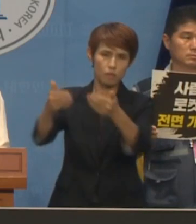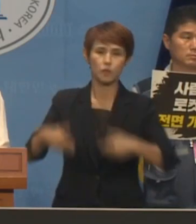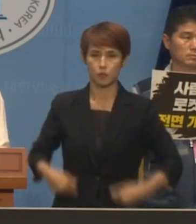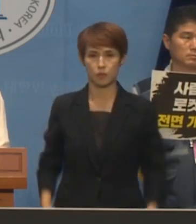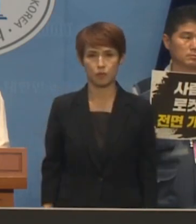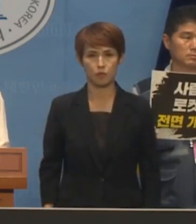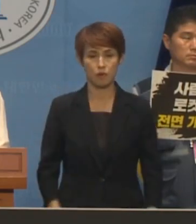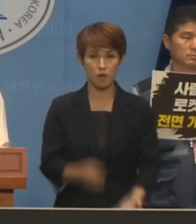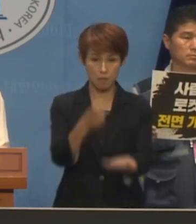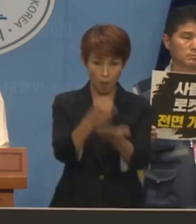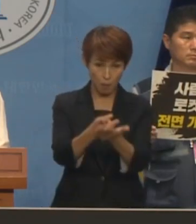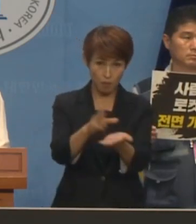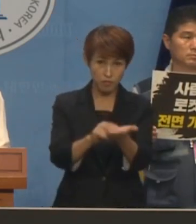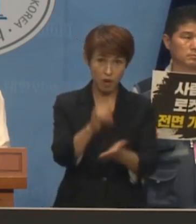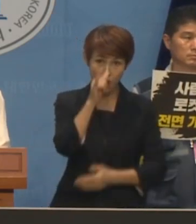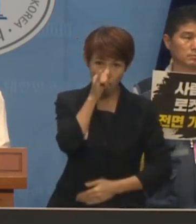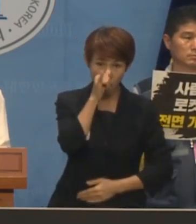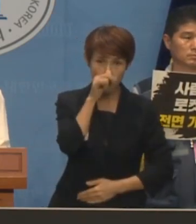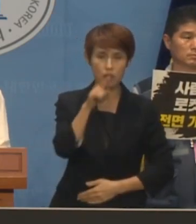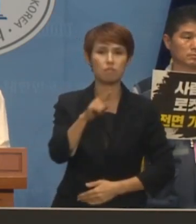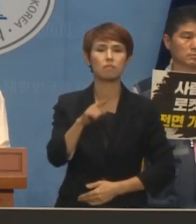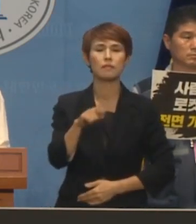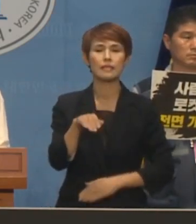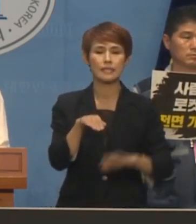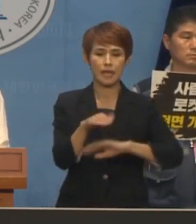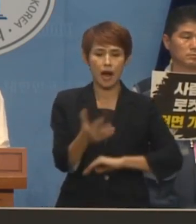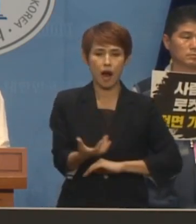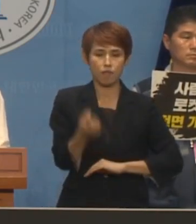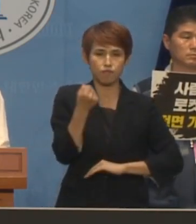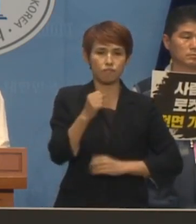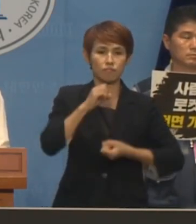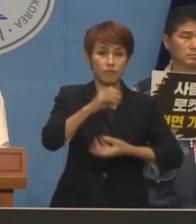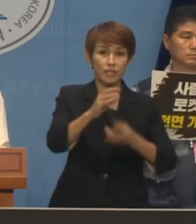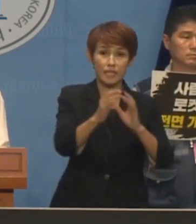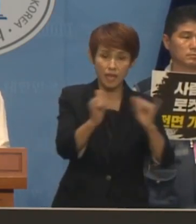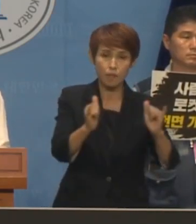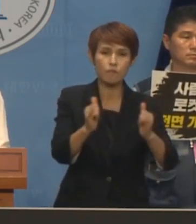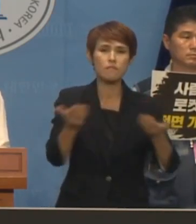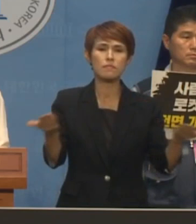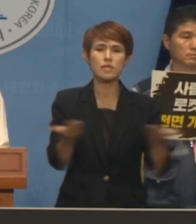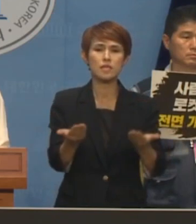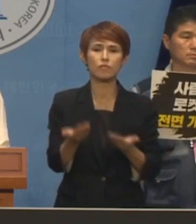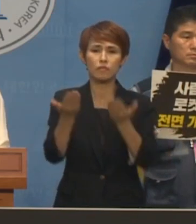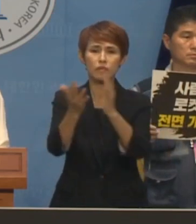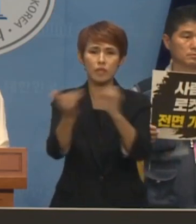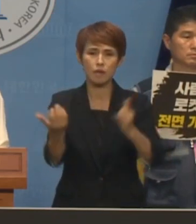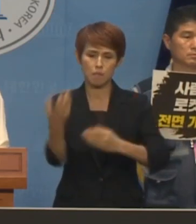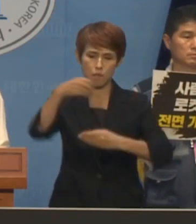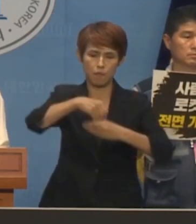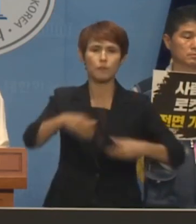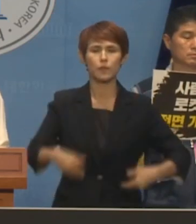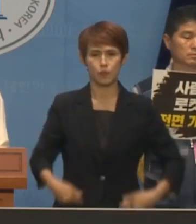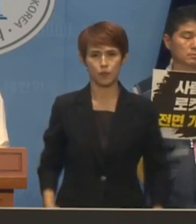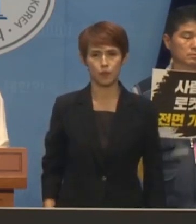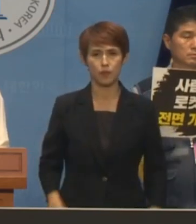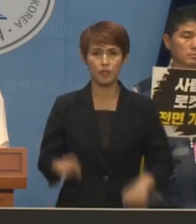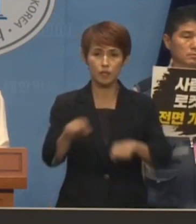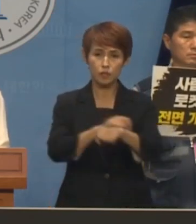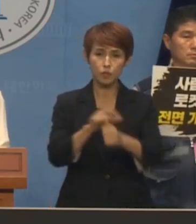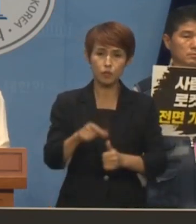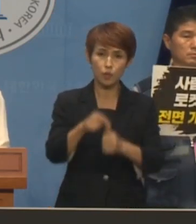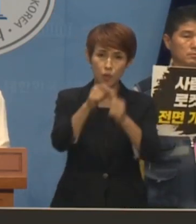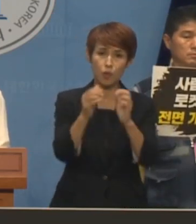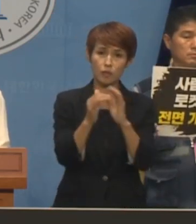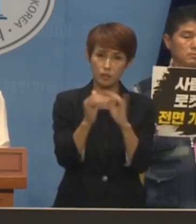있다면 바로 카플렉스 노동자도 노무 제공자에 당연히 포함시켜야 합니다 특수고용 노동자